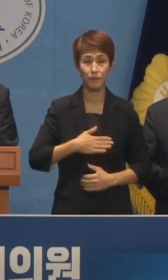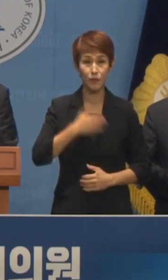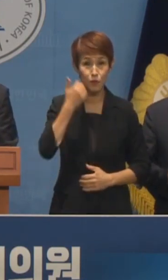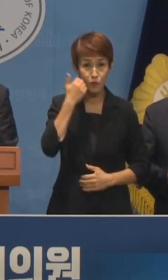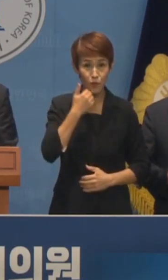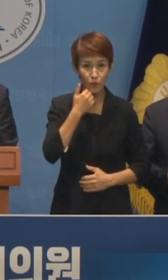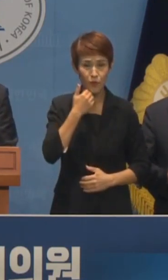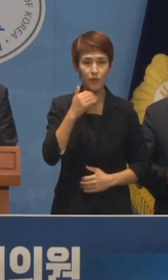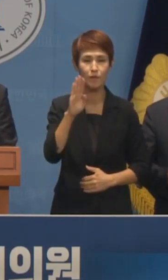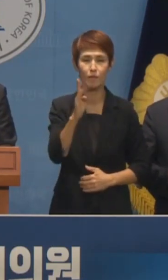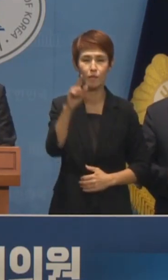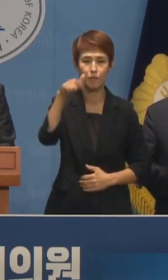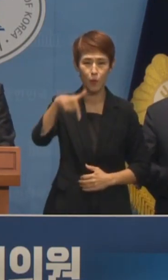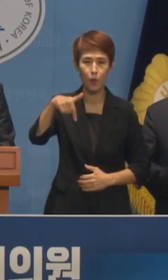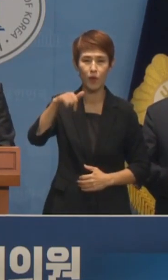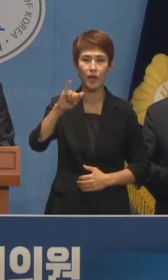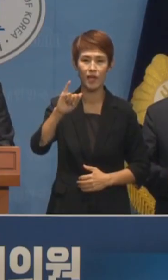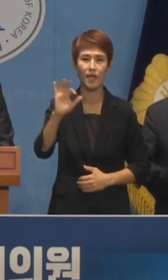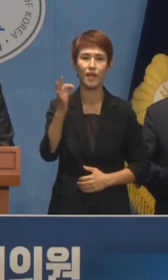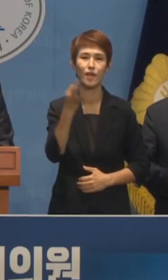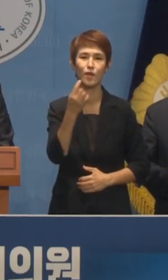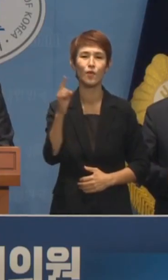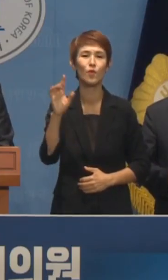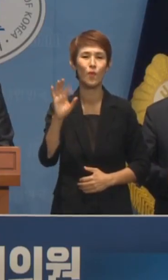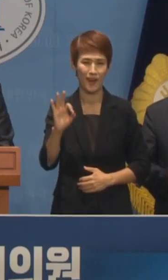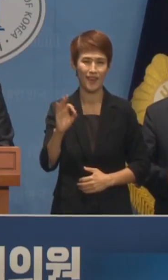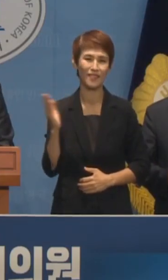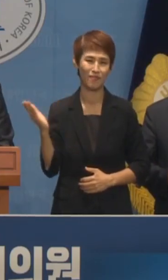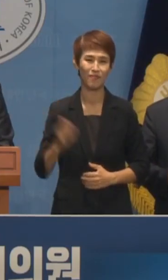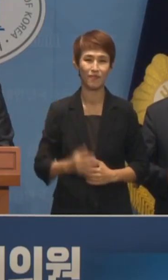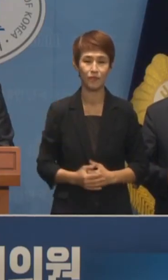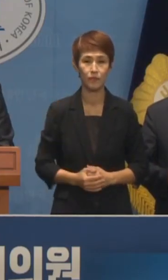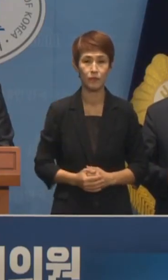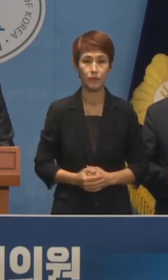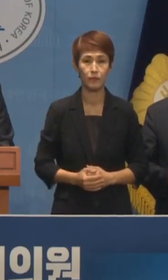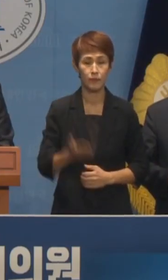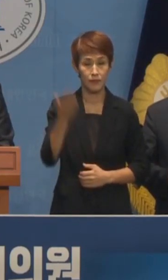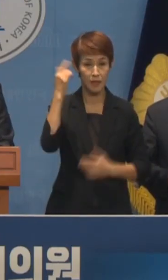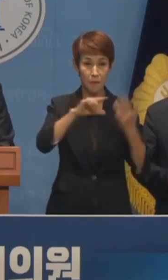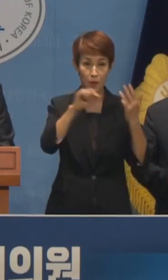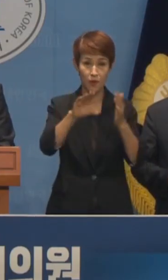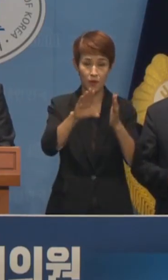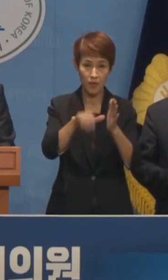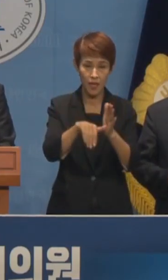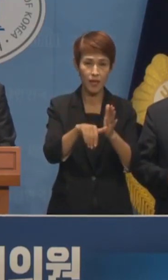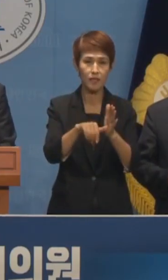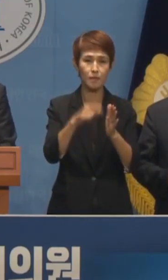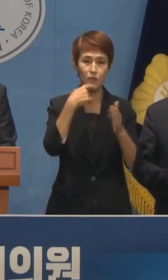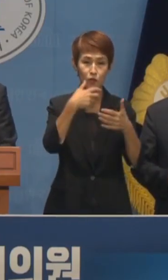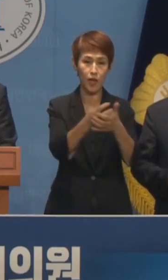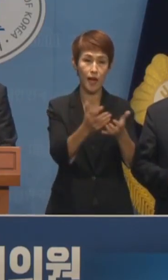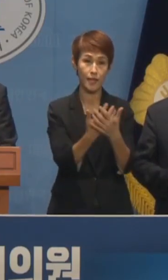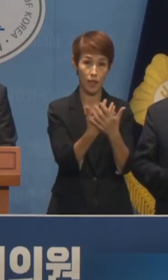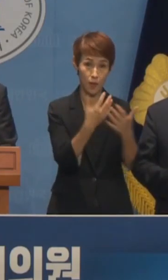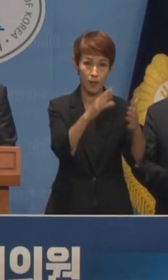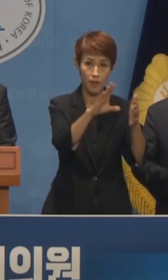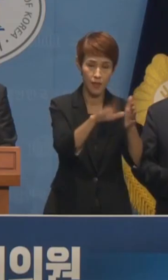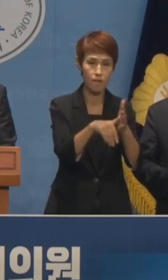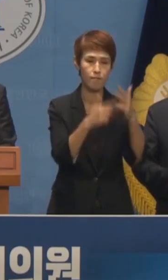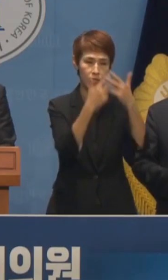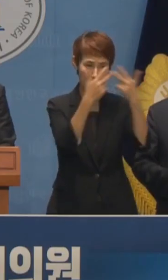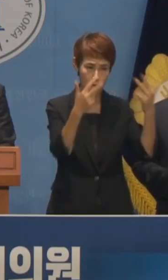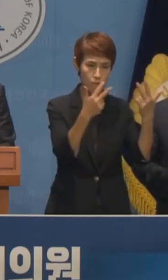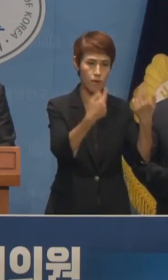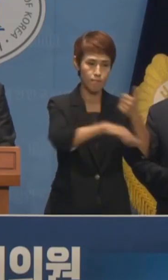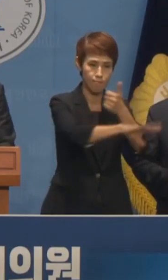국회의원 복귀왕입니다. 지난 8월 민주당은 전당대회를 열어서 이재명 대표를 중심으로 한 새로운 지도부를